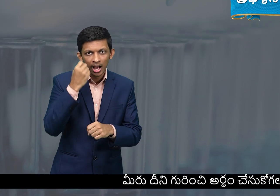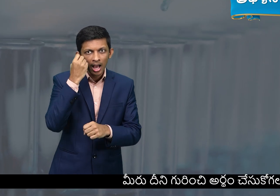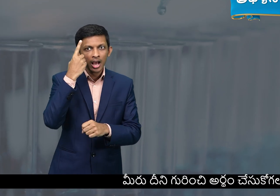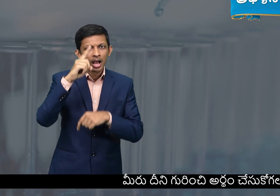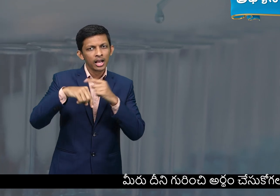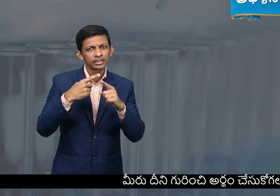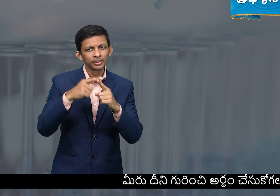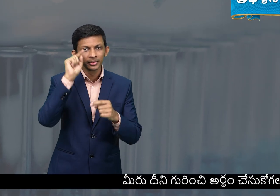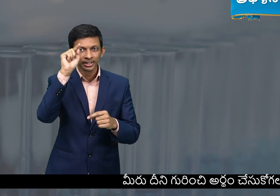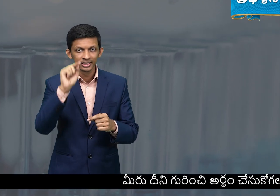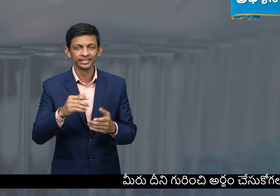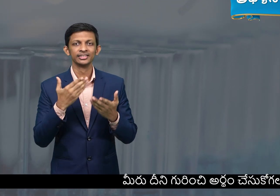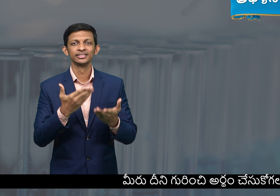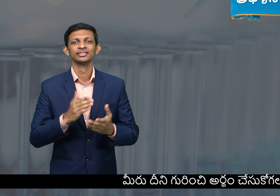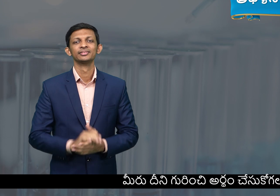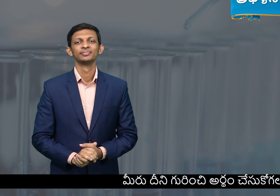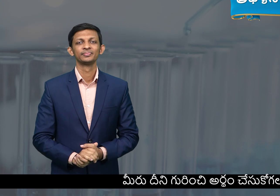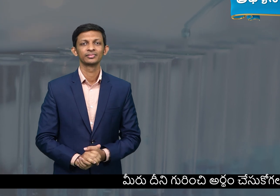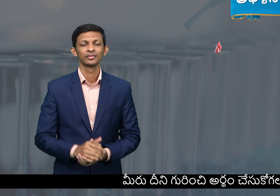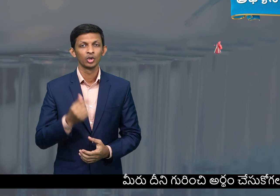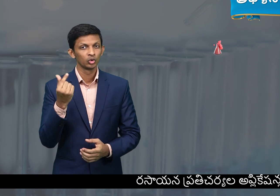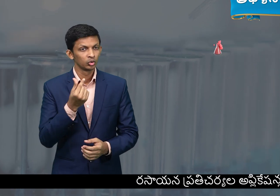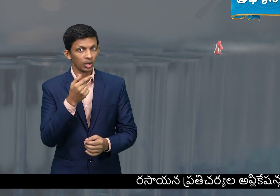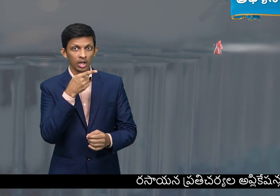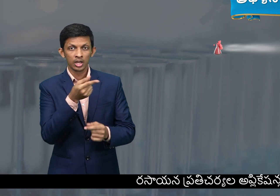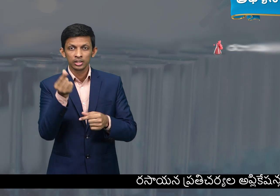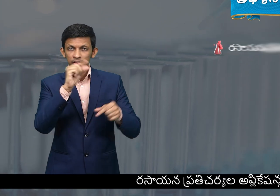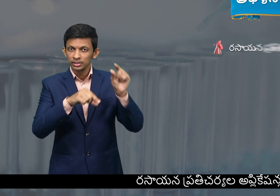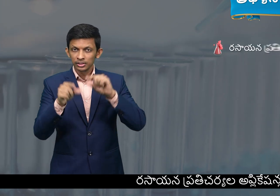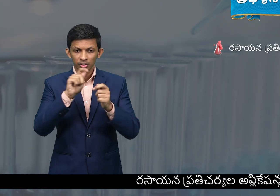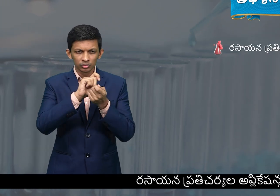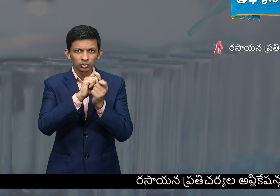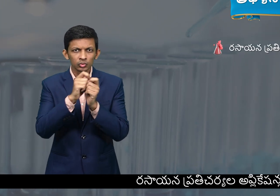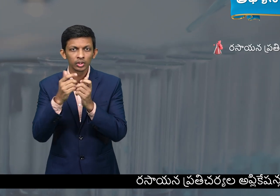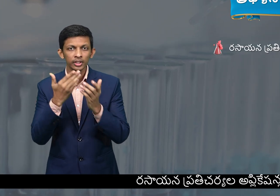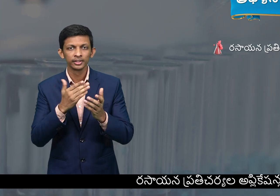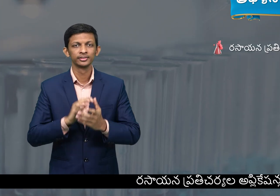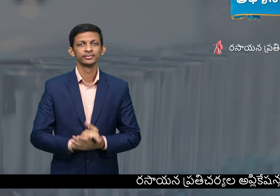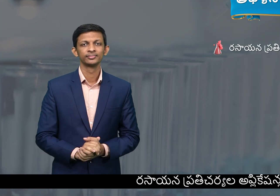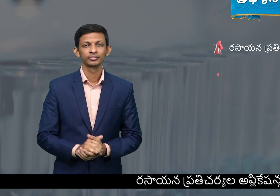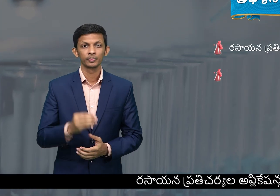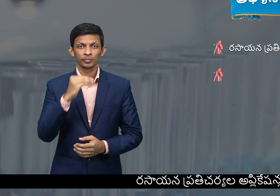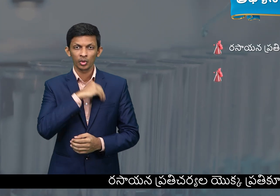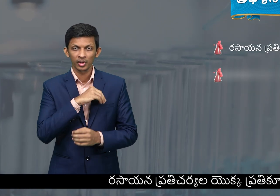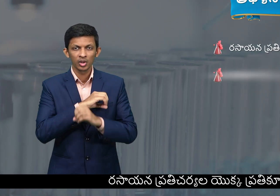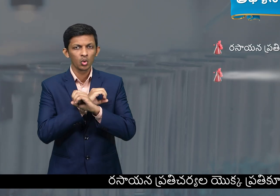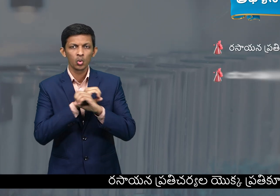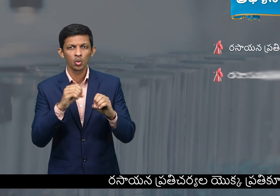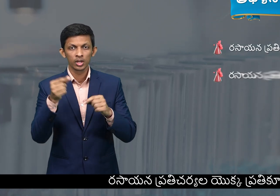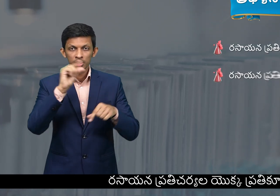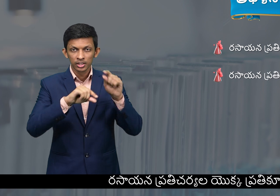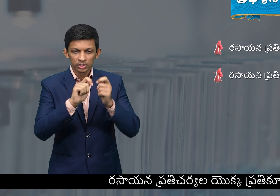మీరు దీని గురించి అర్థం చేసుకోగలరు. రసాయన ప్రతిచర్యల అప్లికేషన్లు,